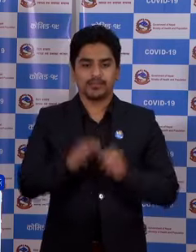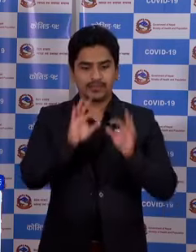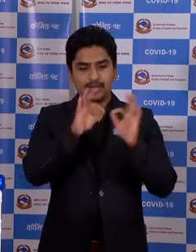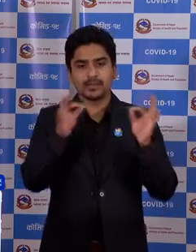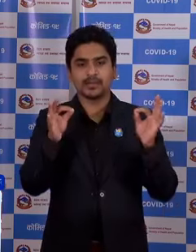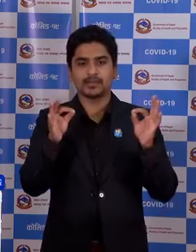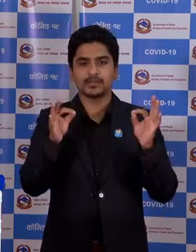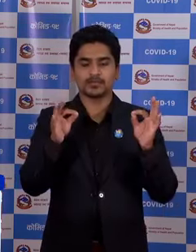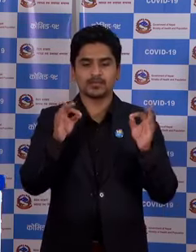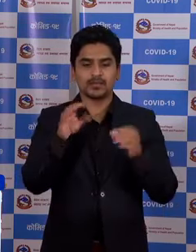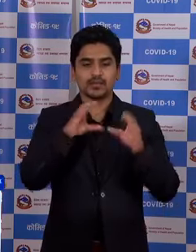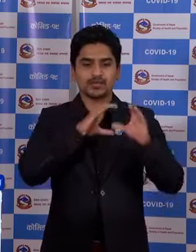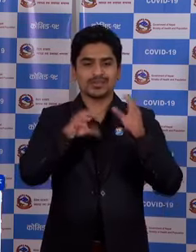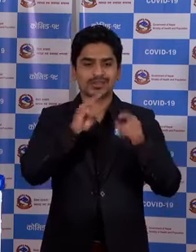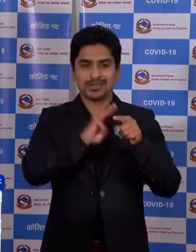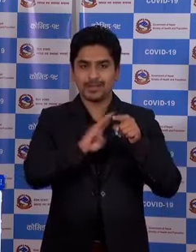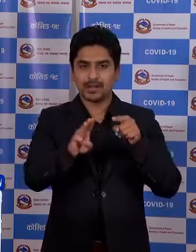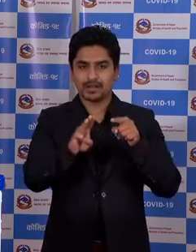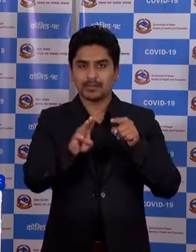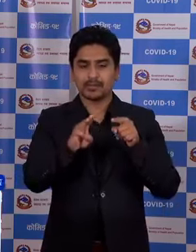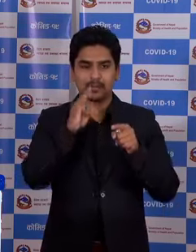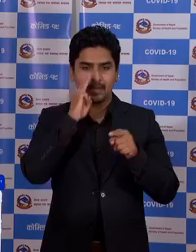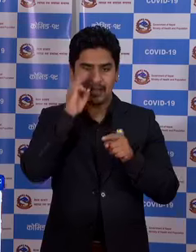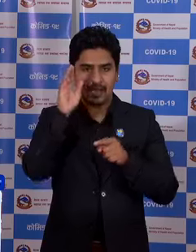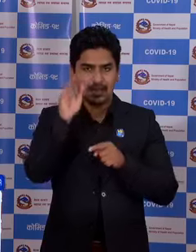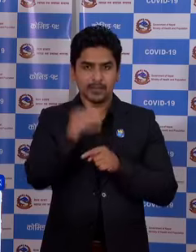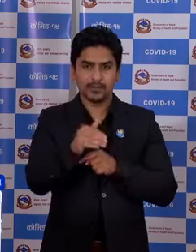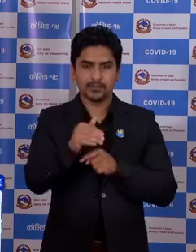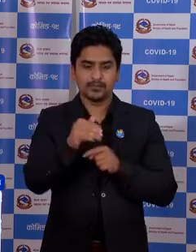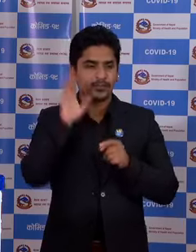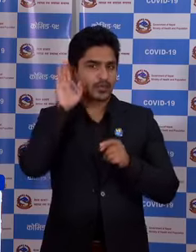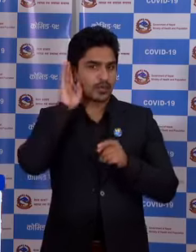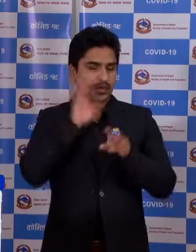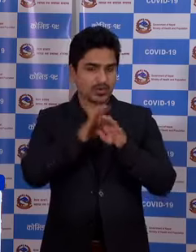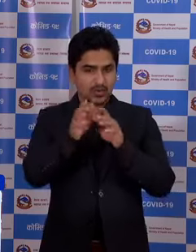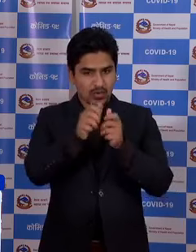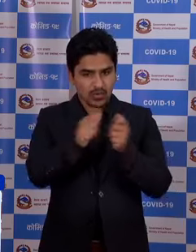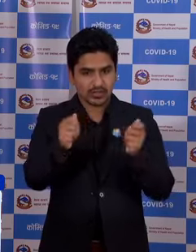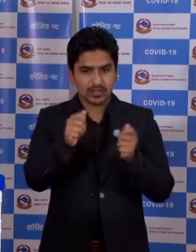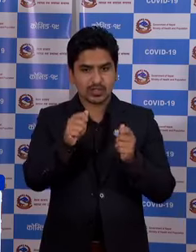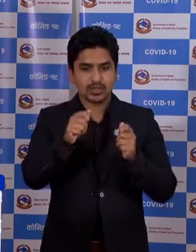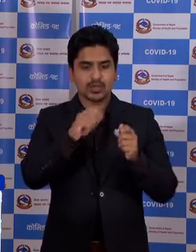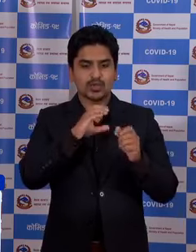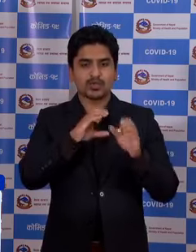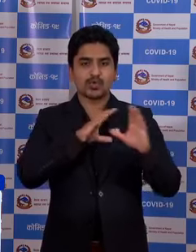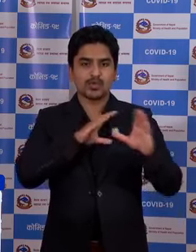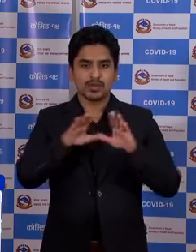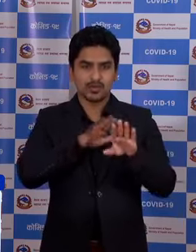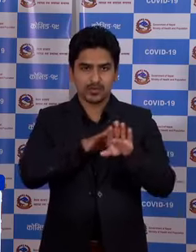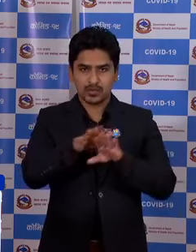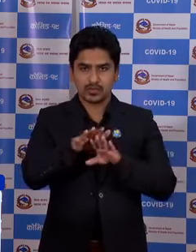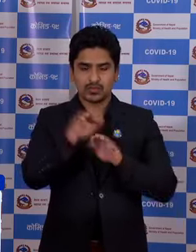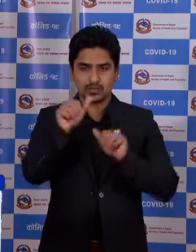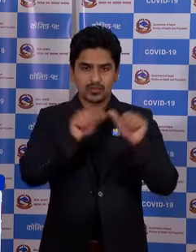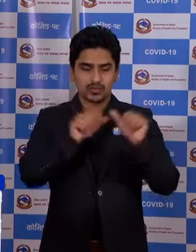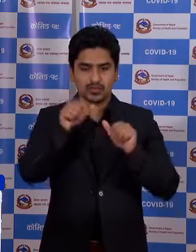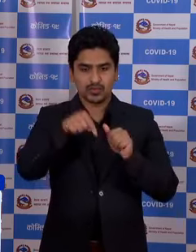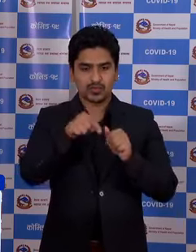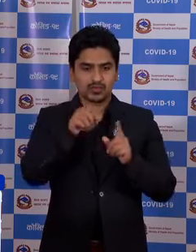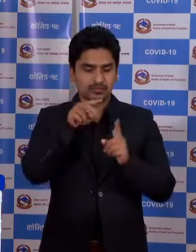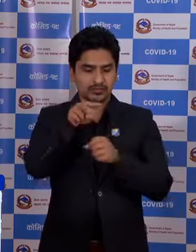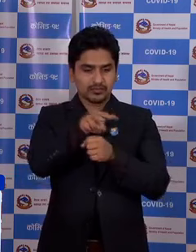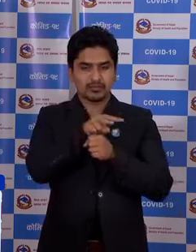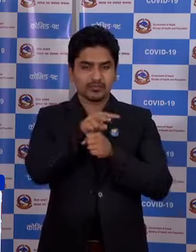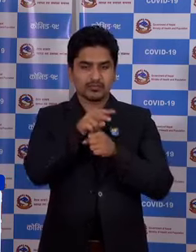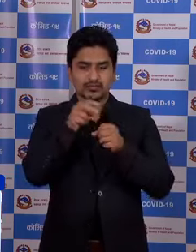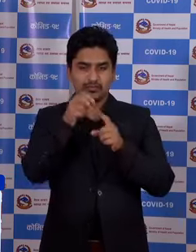विभिन्न सञ्चार माध्यममा आएका समाचार अनुसार स्वयंसेवकहरू जो यो निगरानीमा